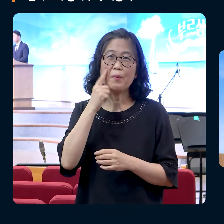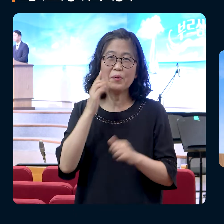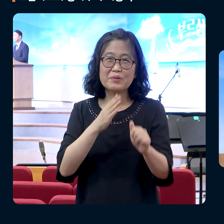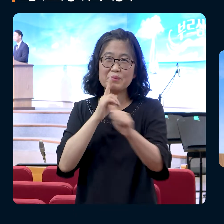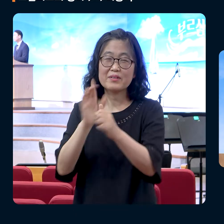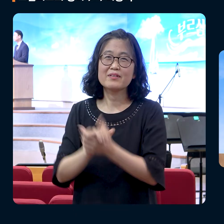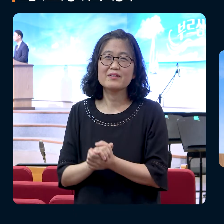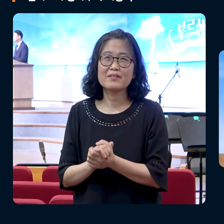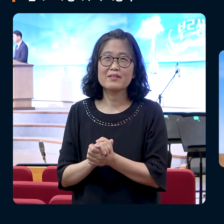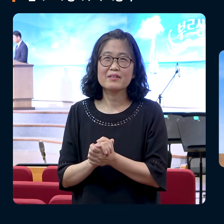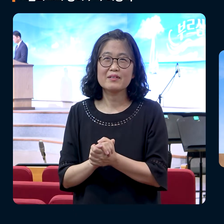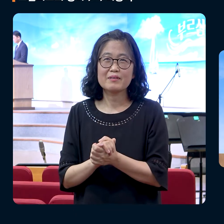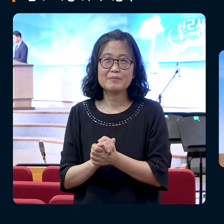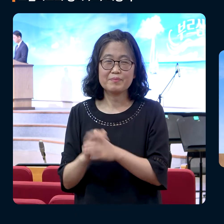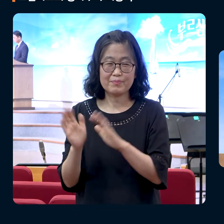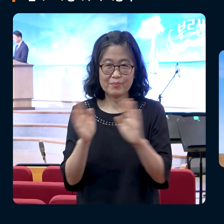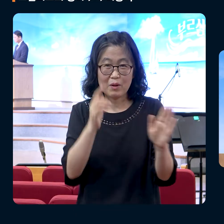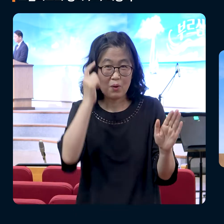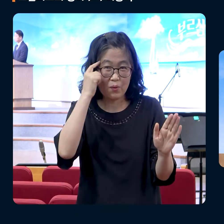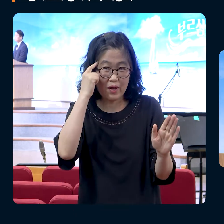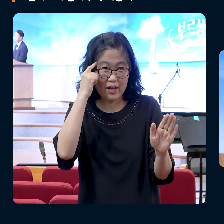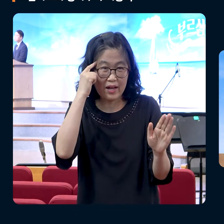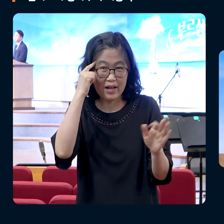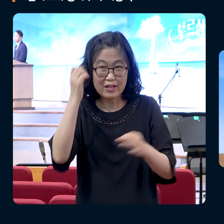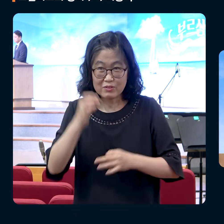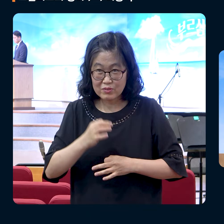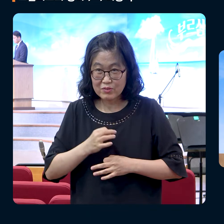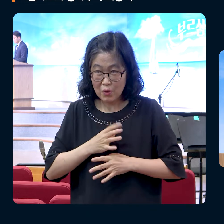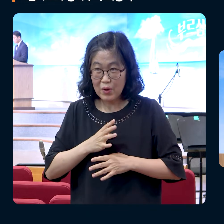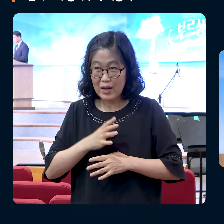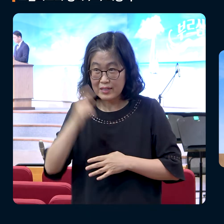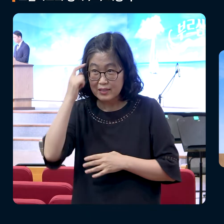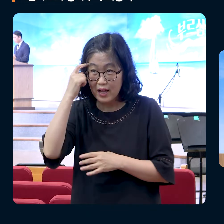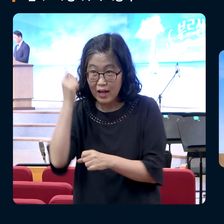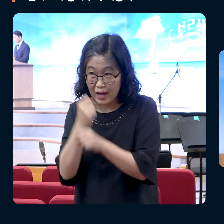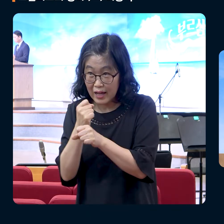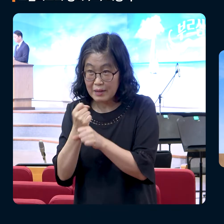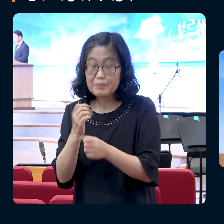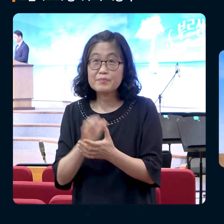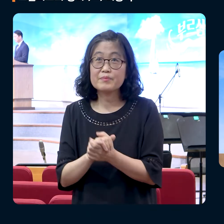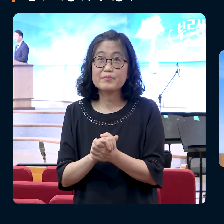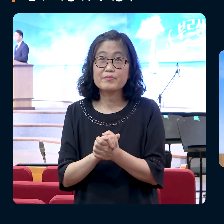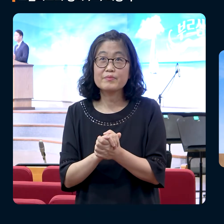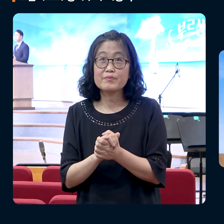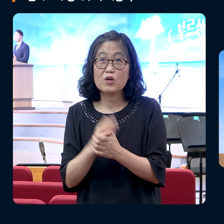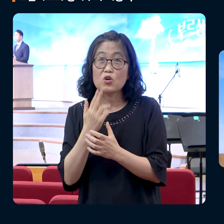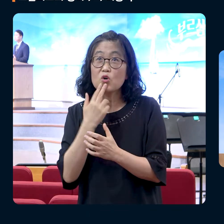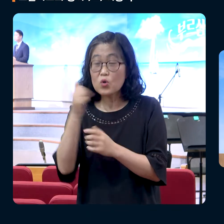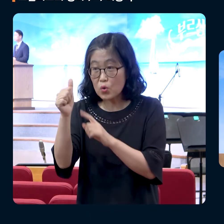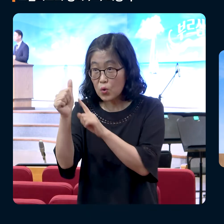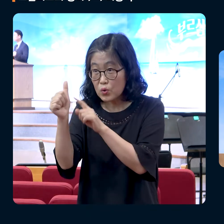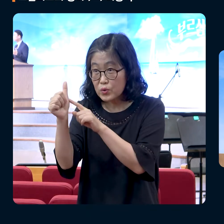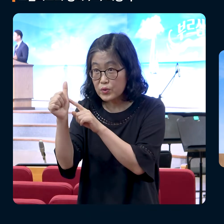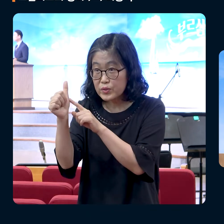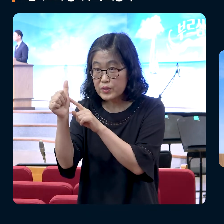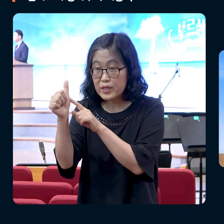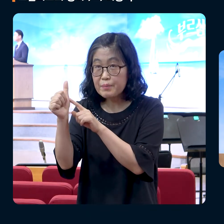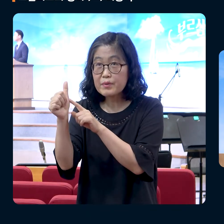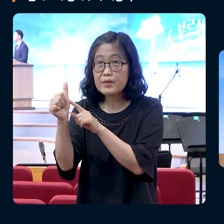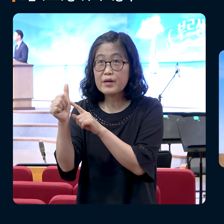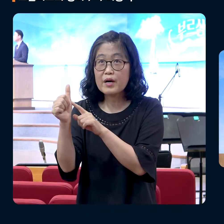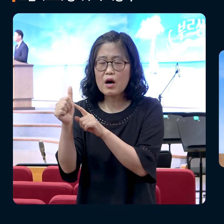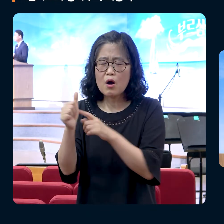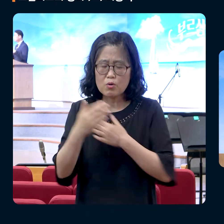좋습니다. 네. 여러분, 왜 놀라운 일이냐면 이렇게 생각해 보겠습니다. 요셉의 고난과 고통은 아까 제가 말씀드린 것처럼 육신의